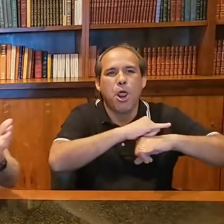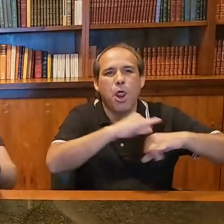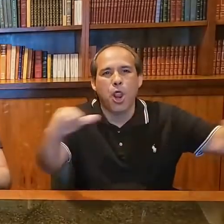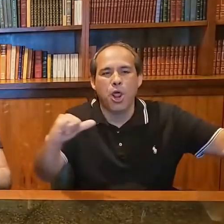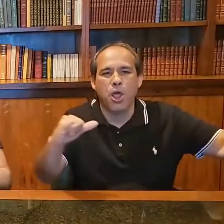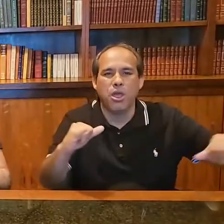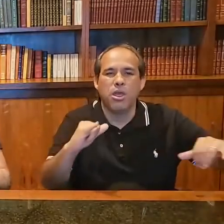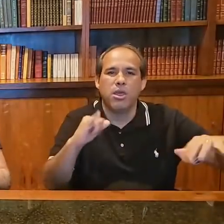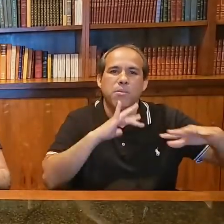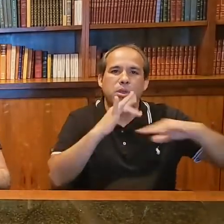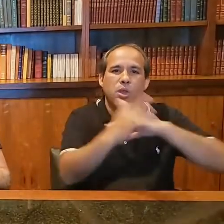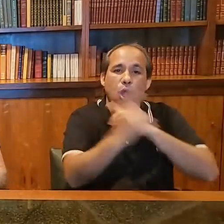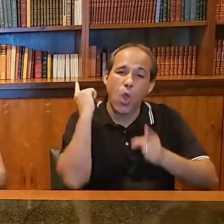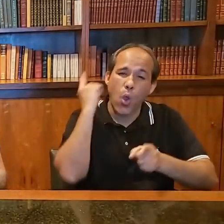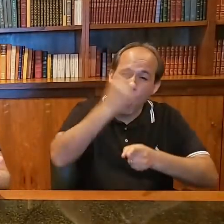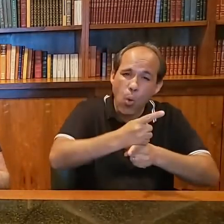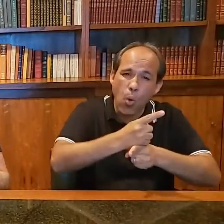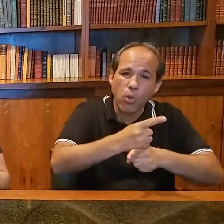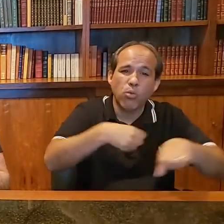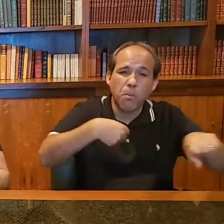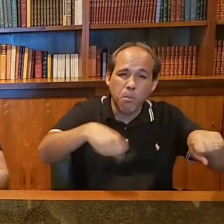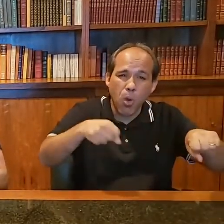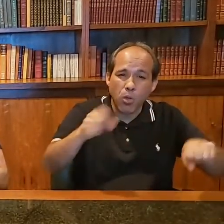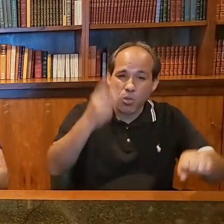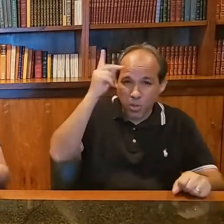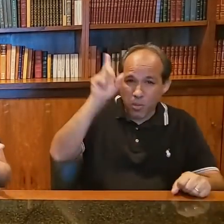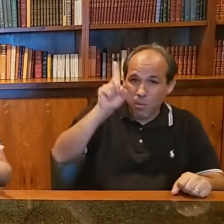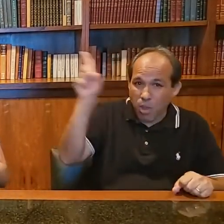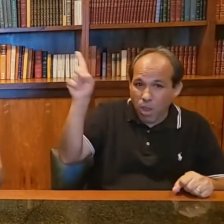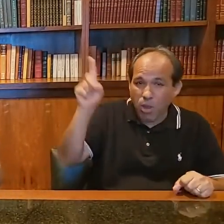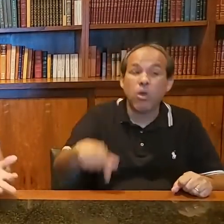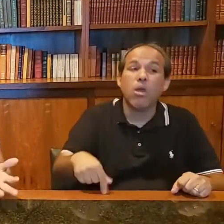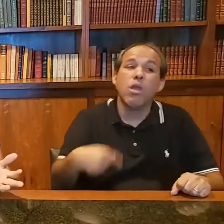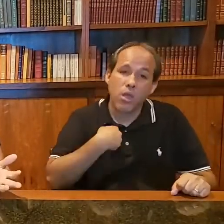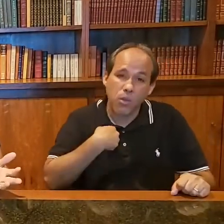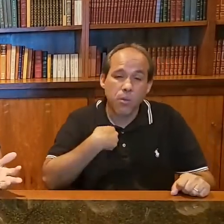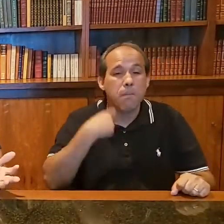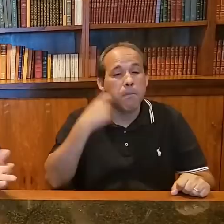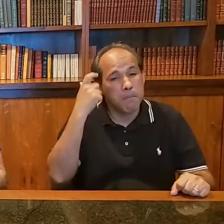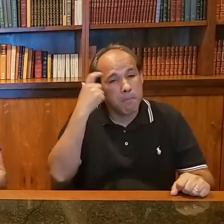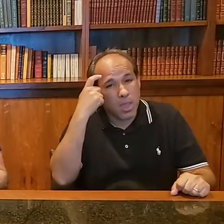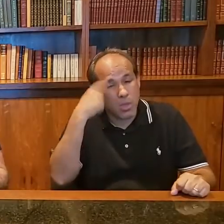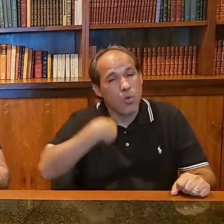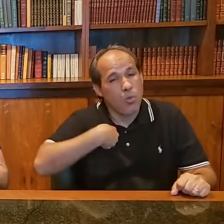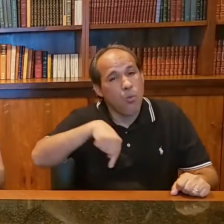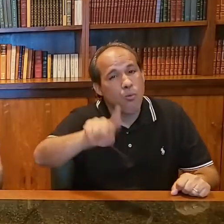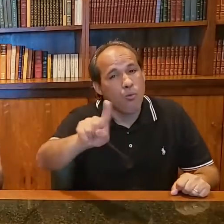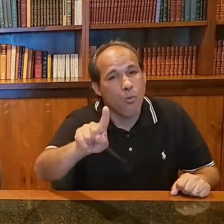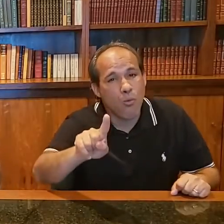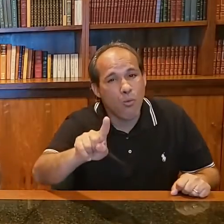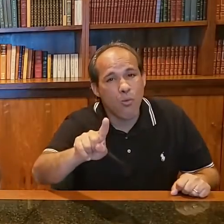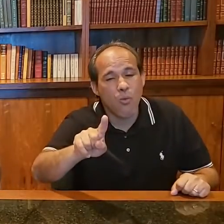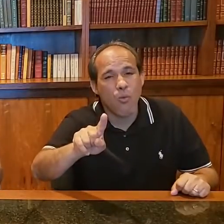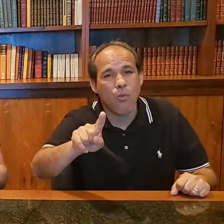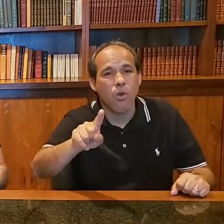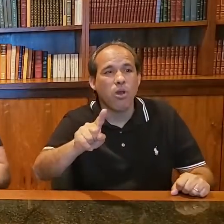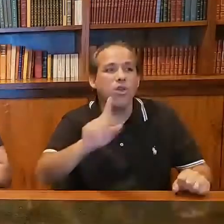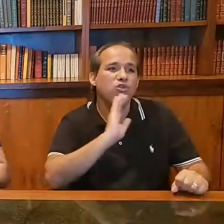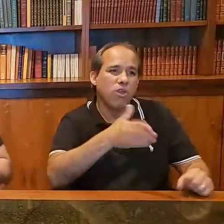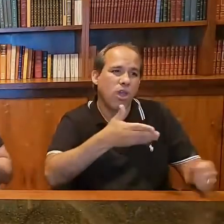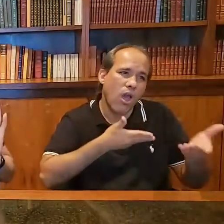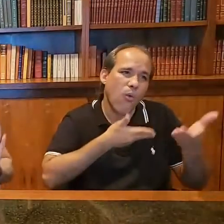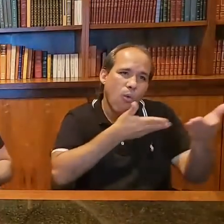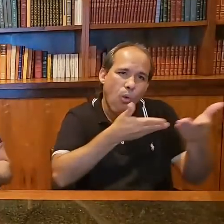grande encontro de motociclistas em São Paulo. Tá? Eu pretendo participar. Né? Chegou alguns convites,